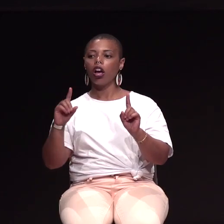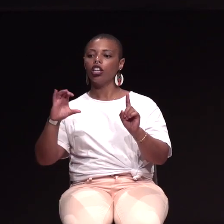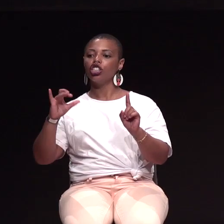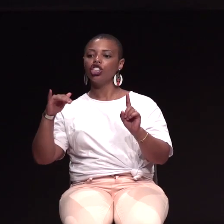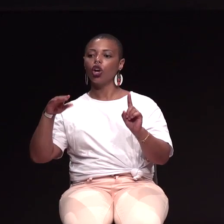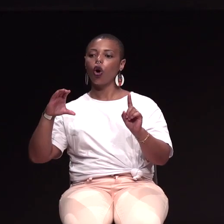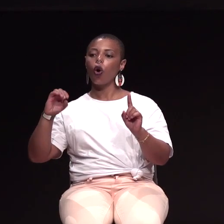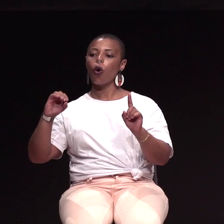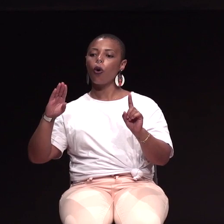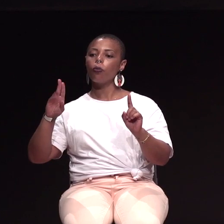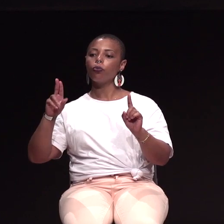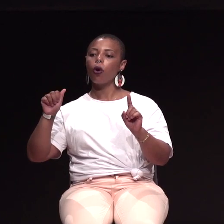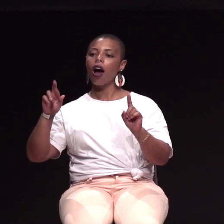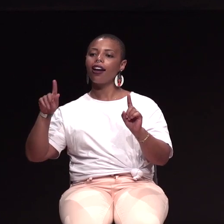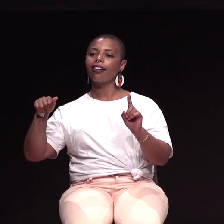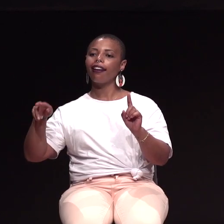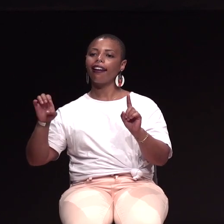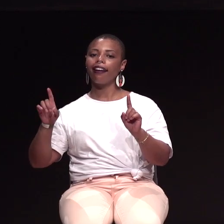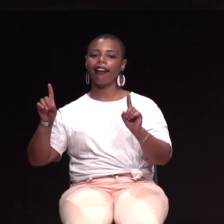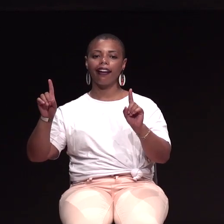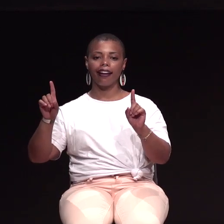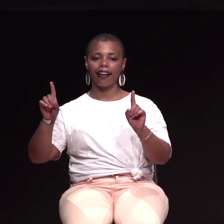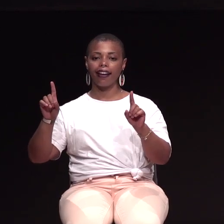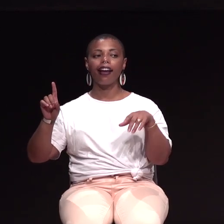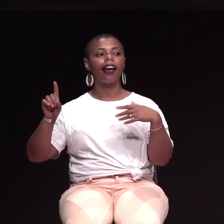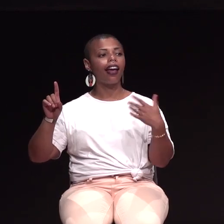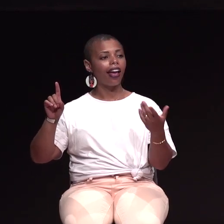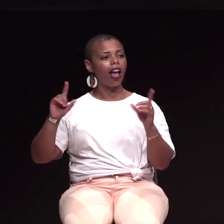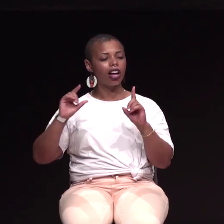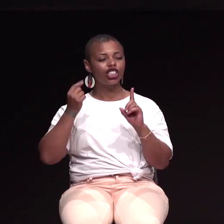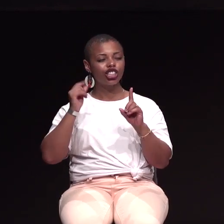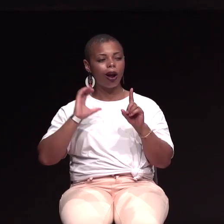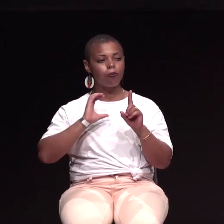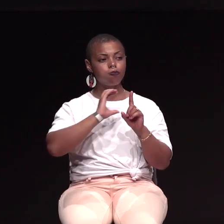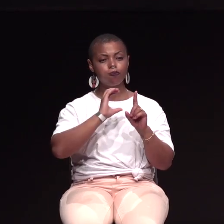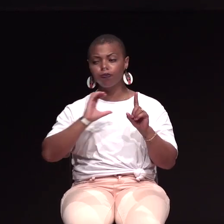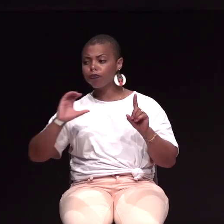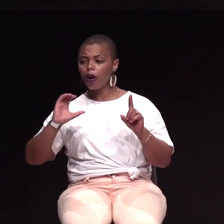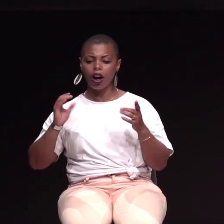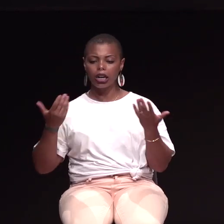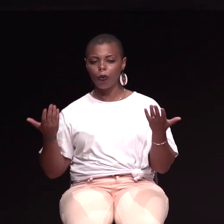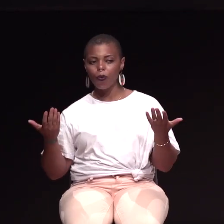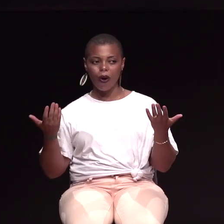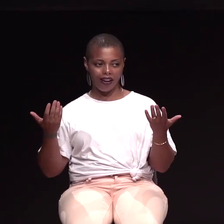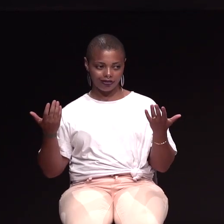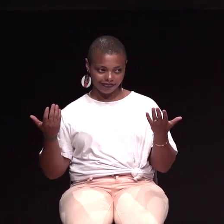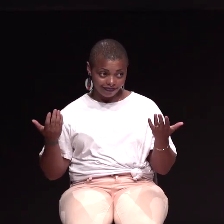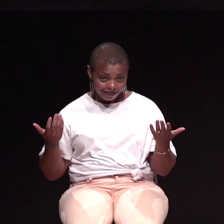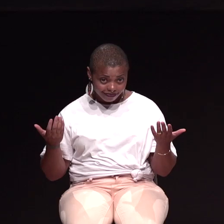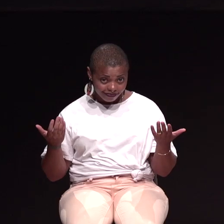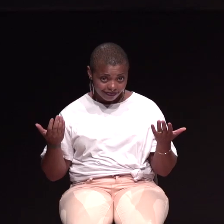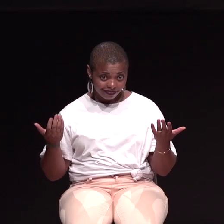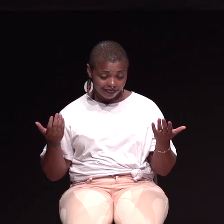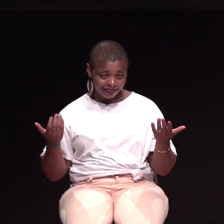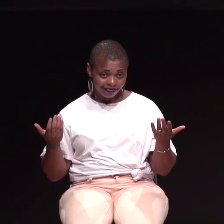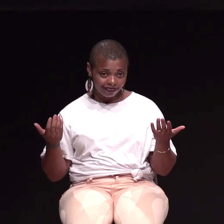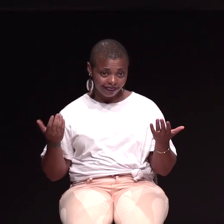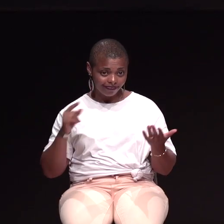que acabou de lançar seu novo livro. Entende? Tem essa questão também. Então,